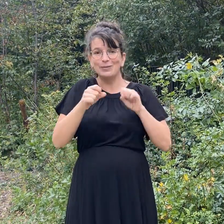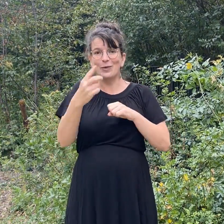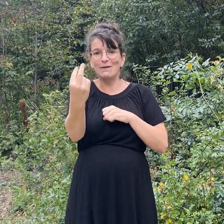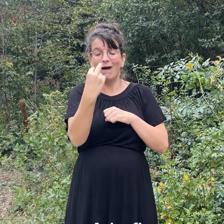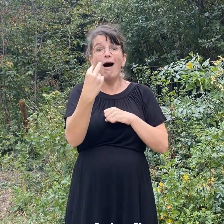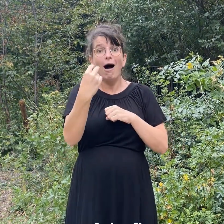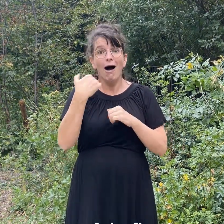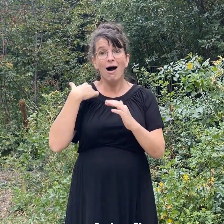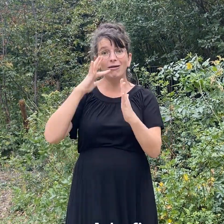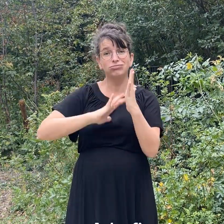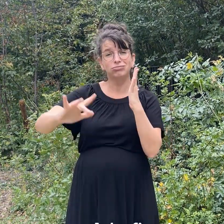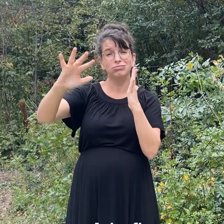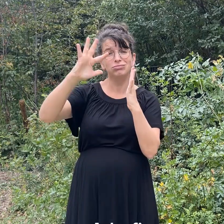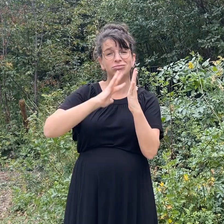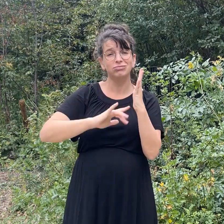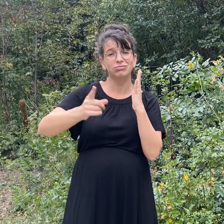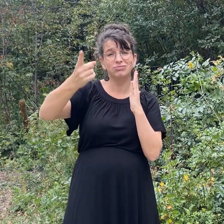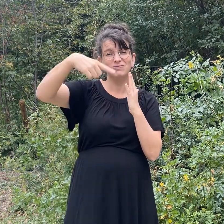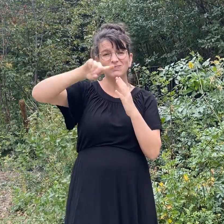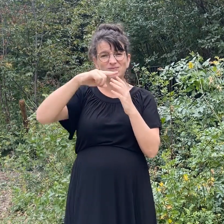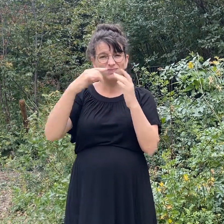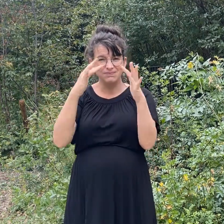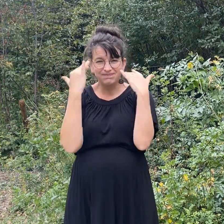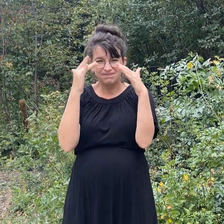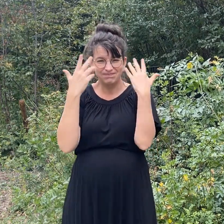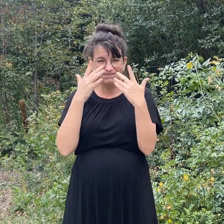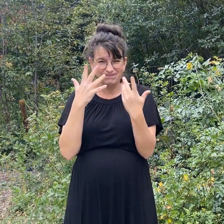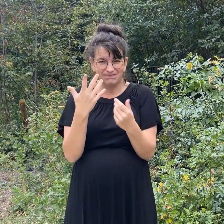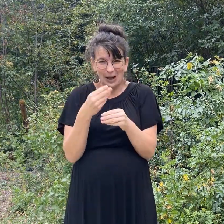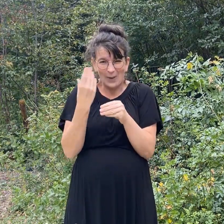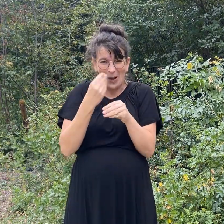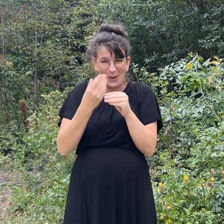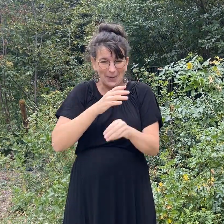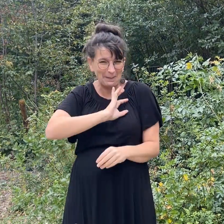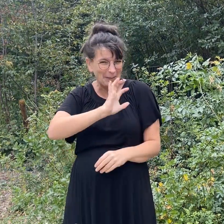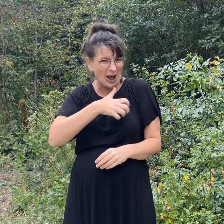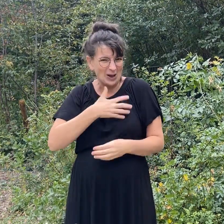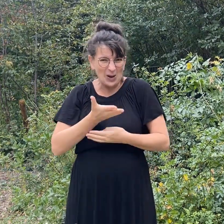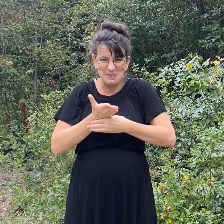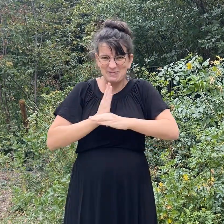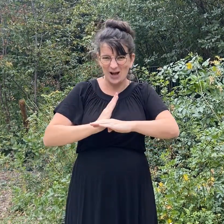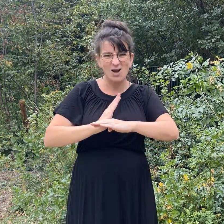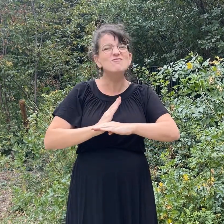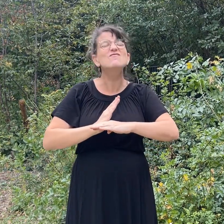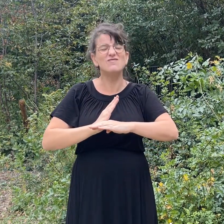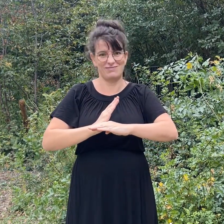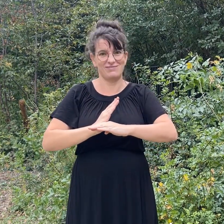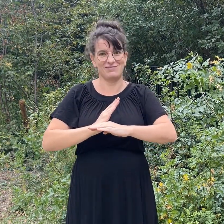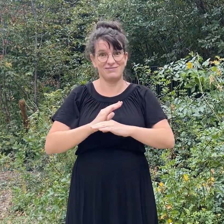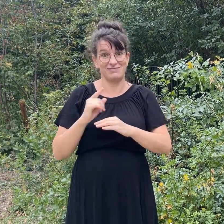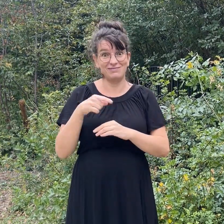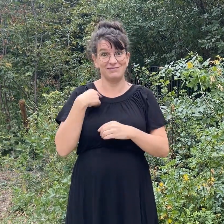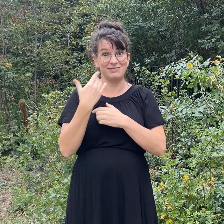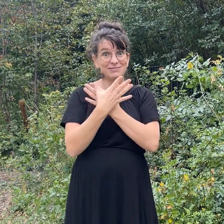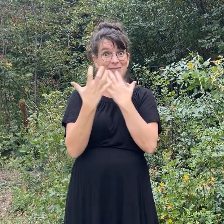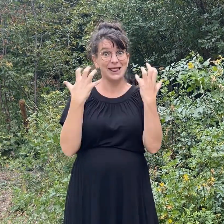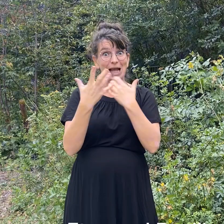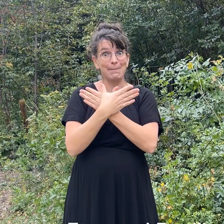À la fin de cette vidéo, vous verrez un chansigne dont vous pourrez vous emparer, apprendre par cœur. Et quand